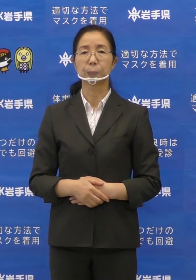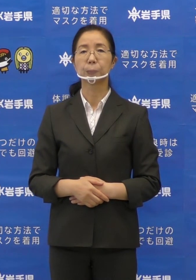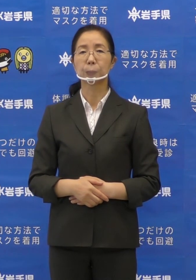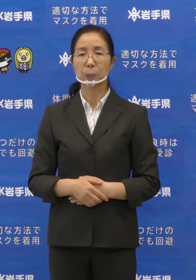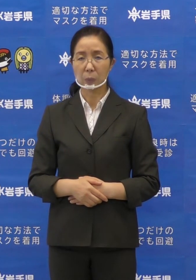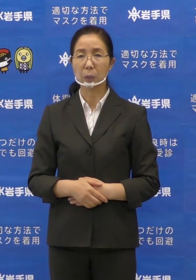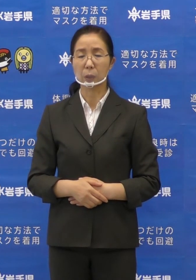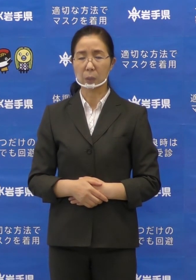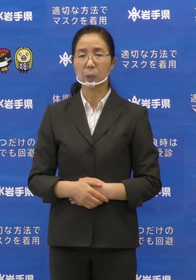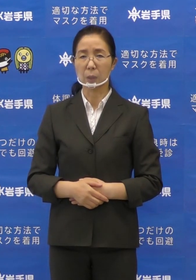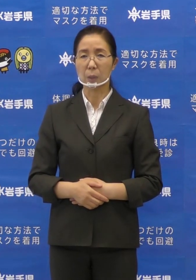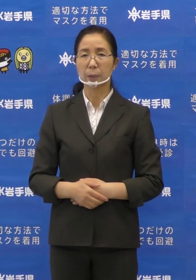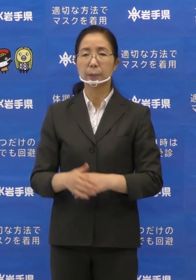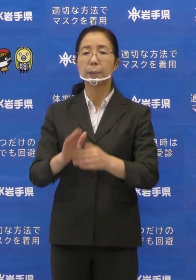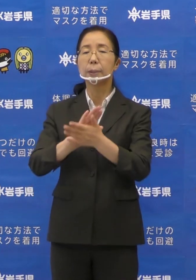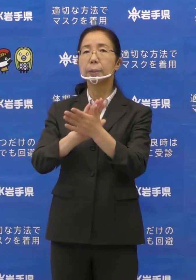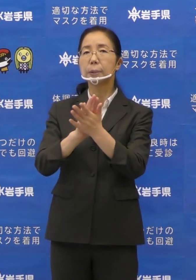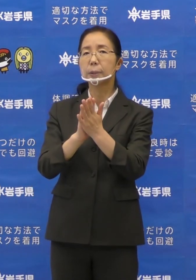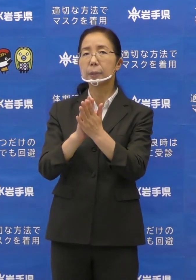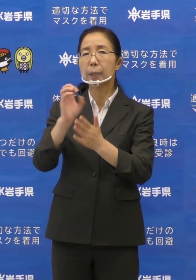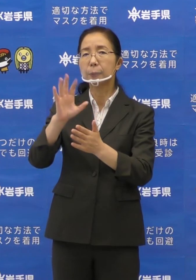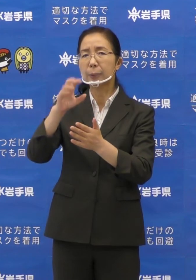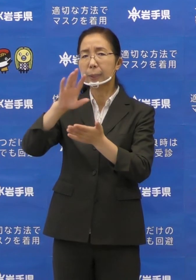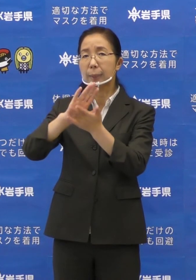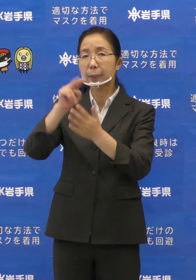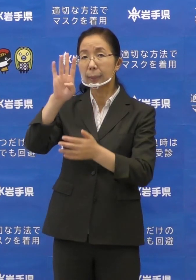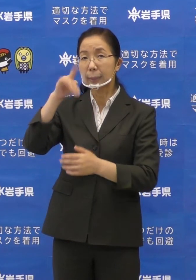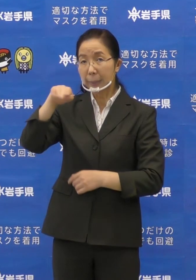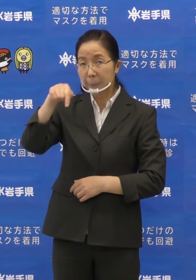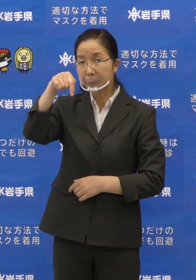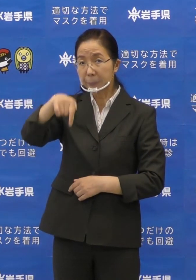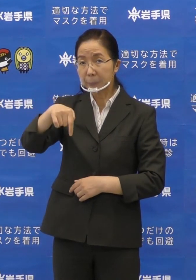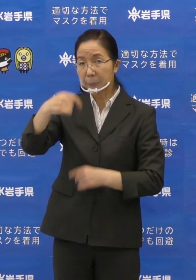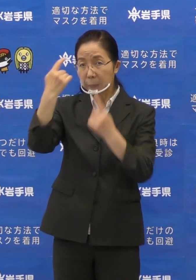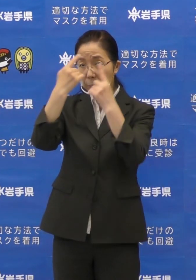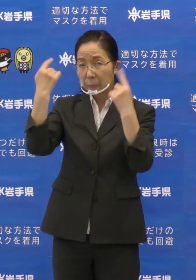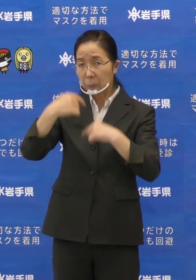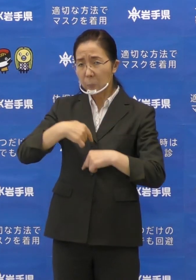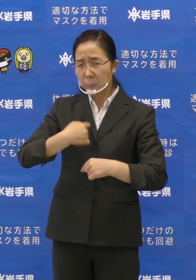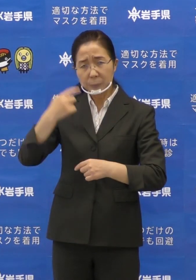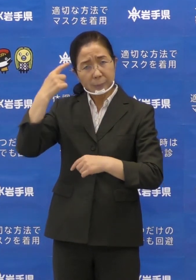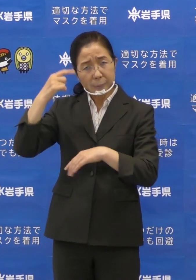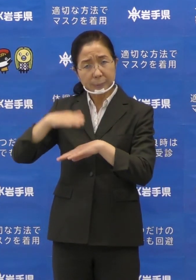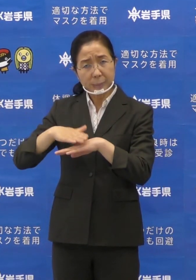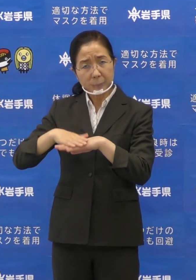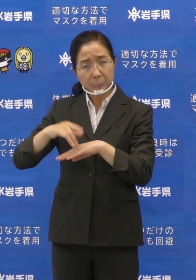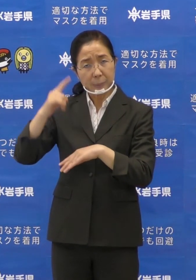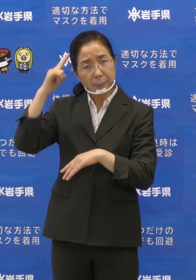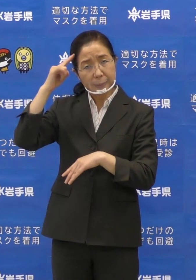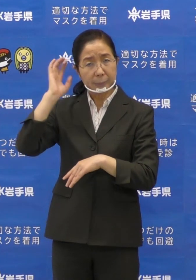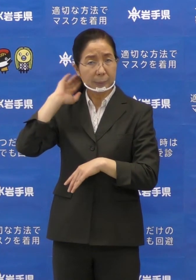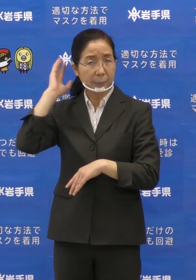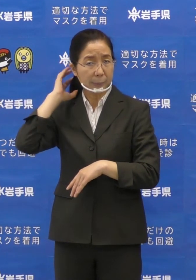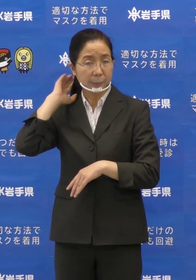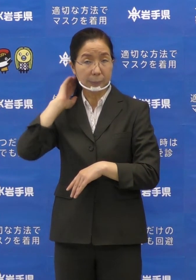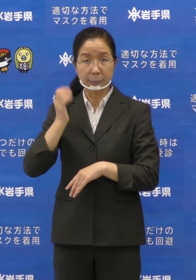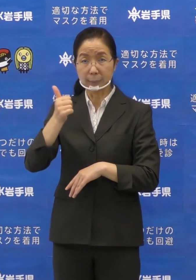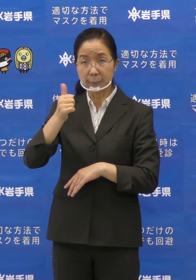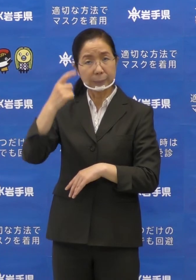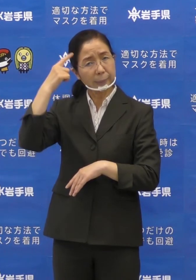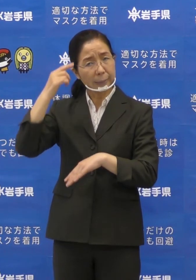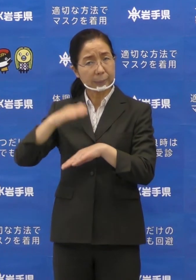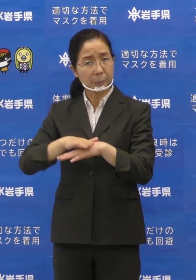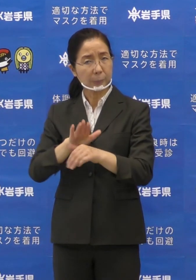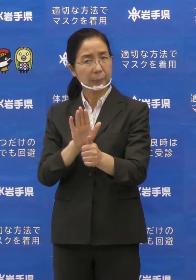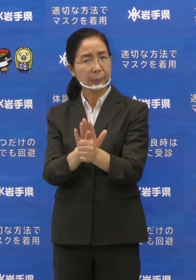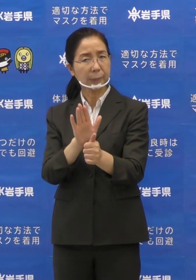県独自の支援の強化というのは現時点で田里知事が描くものとしてどのような支援を行っていきた